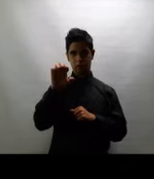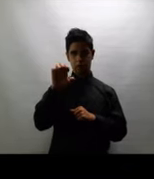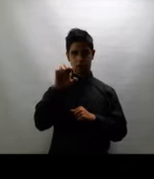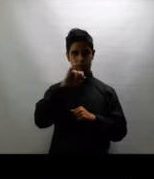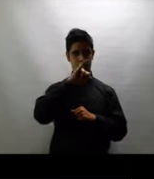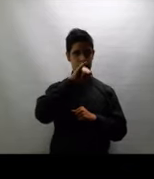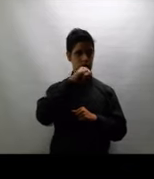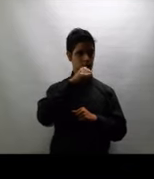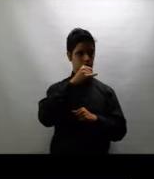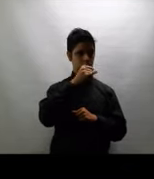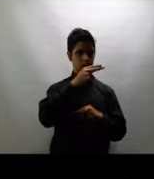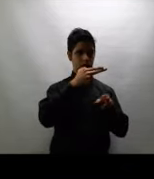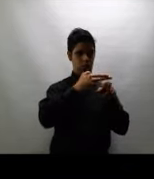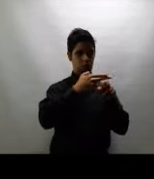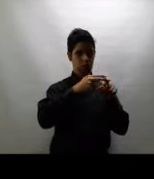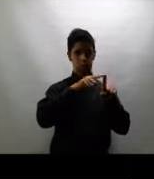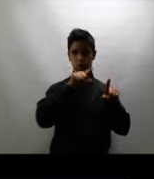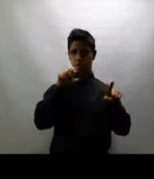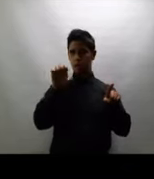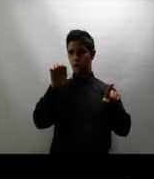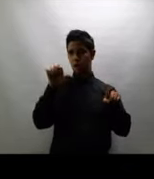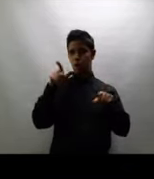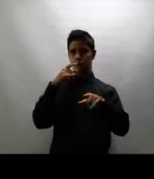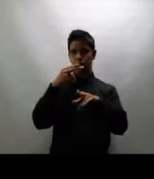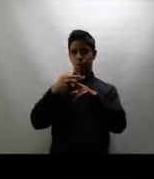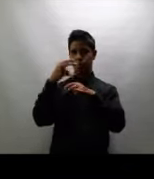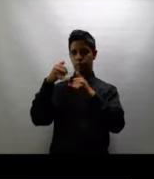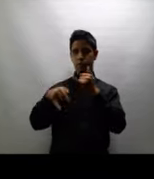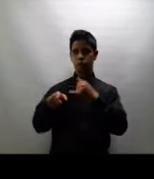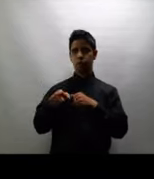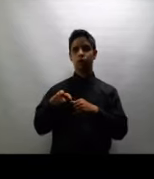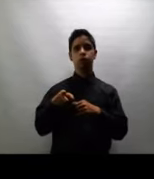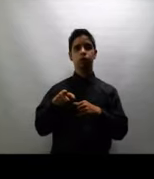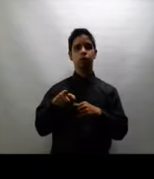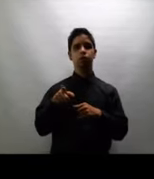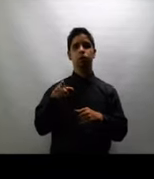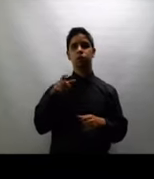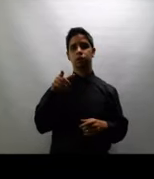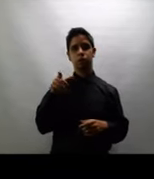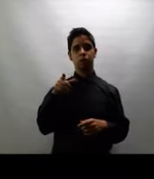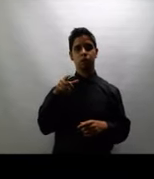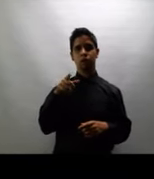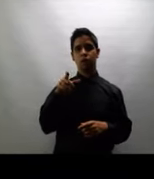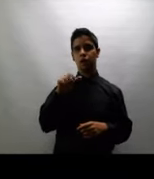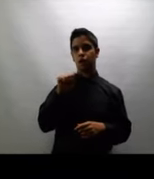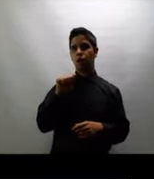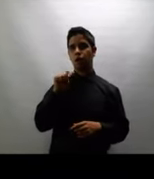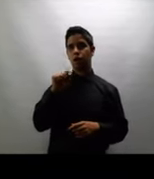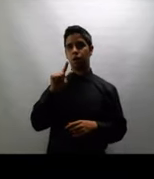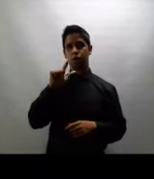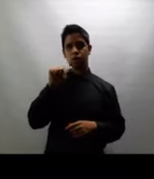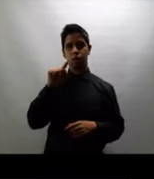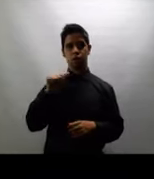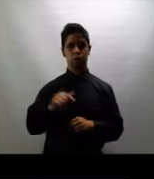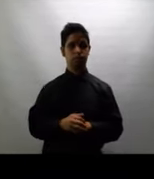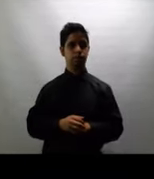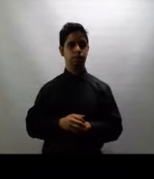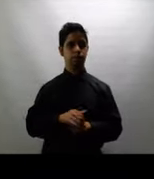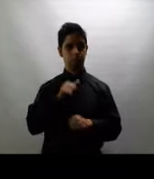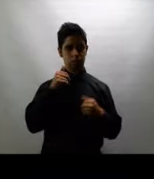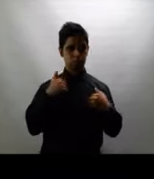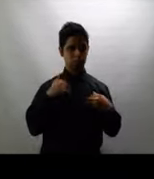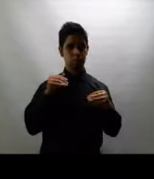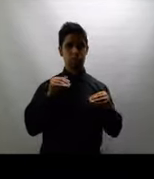el nombre, la E es el apellido. Y es atleta. Y no tiene nada que ver con brujas. ¿Cómo?